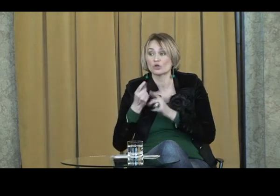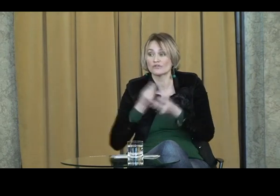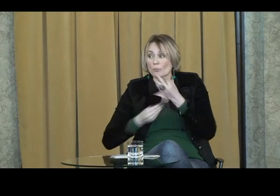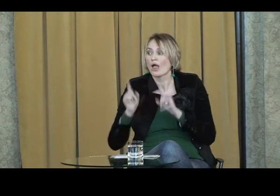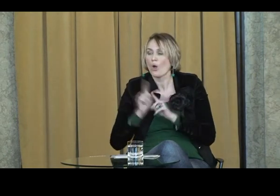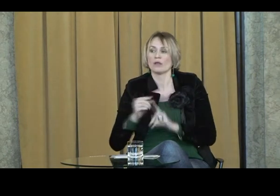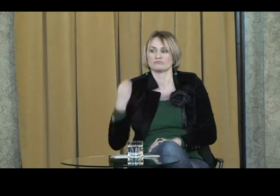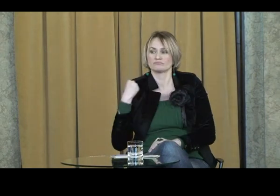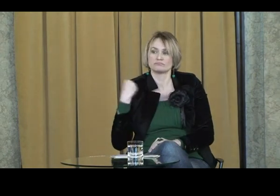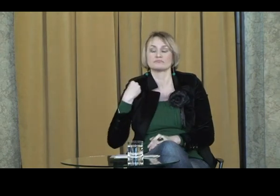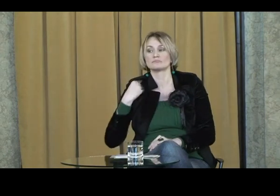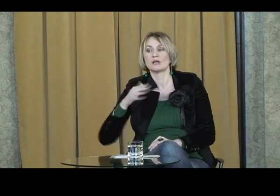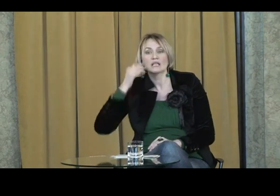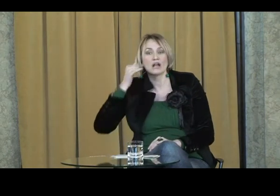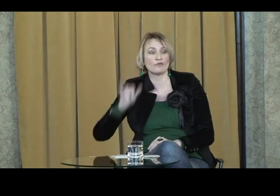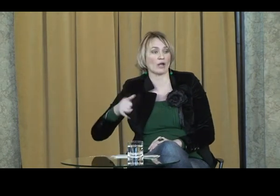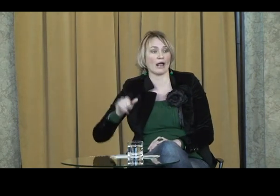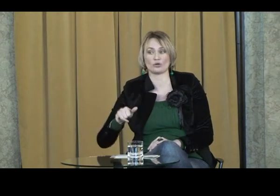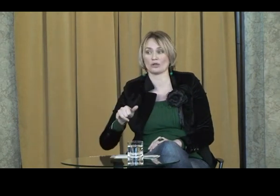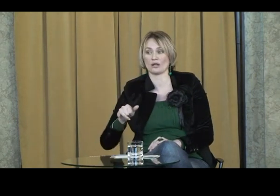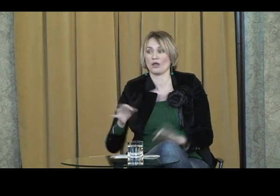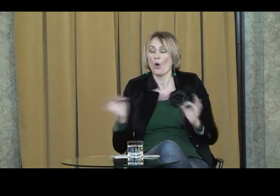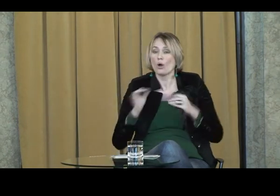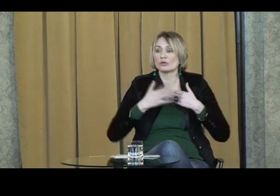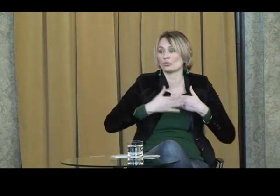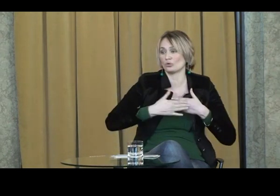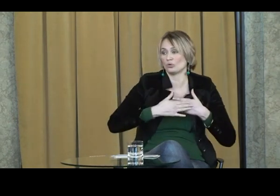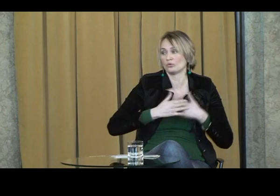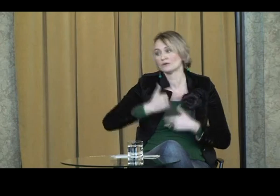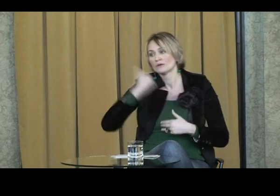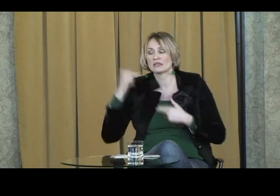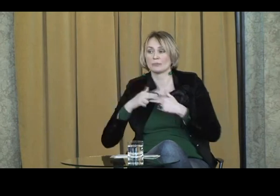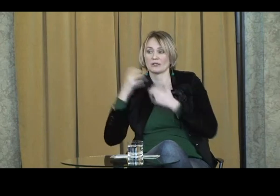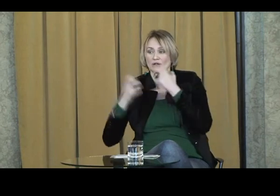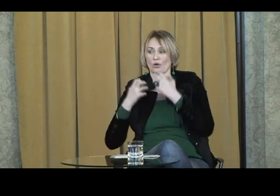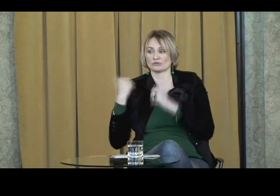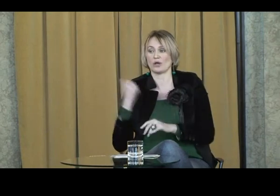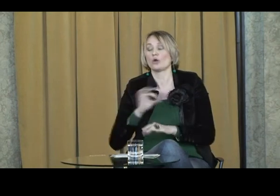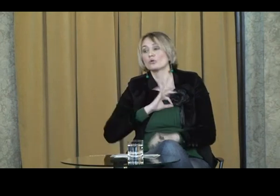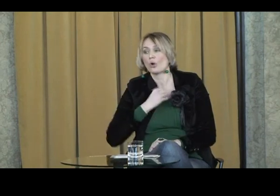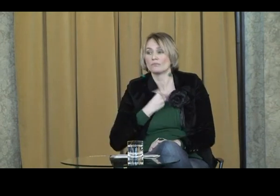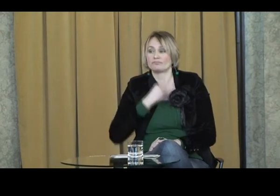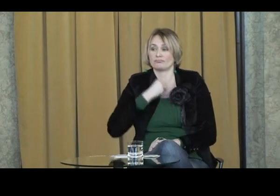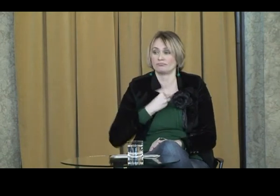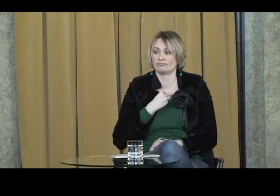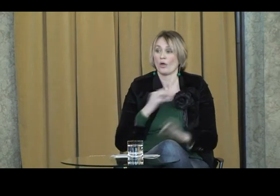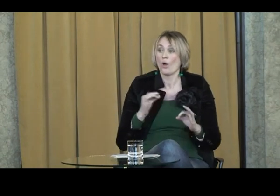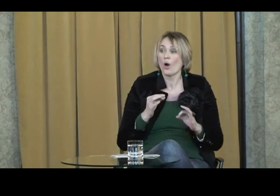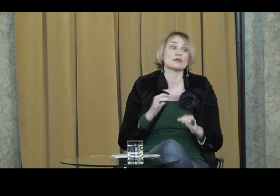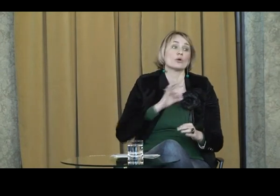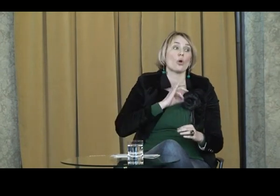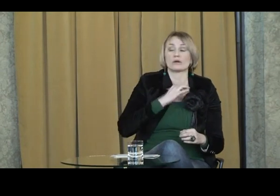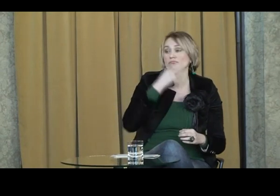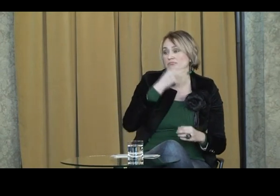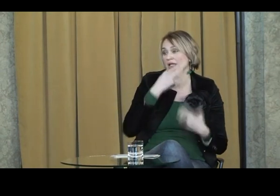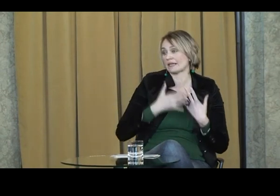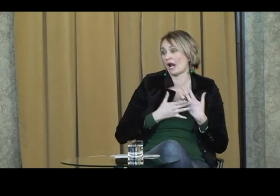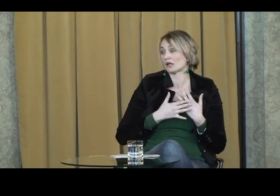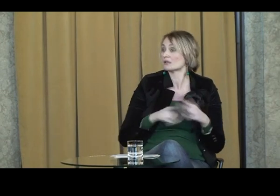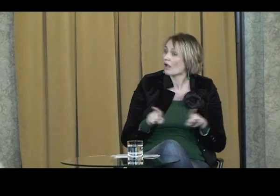Informationen, kulturelle Informationen, Zwischenrufe von Leben. Das Telefon klingelt, jemand ist an der Tür, ein Kollege rülpst, wie